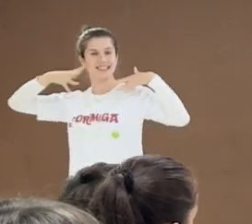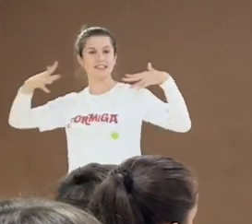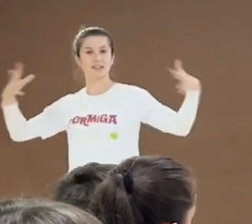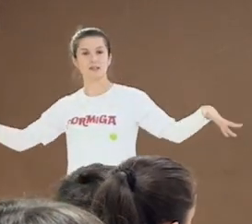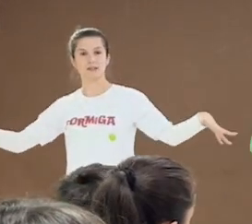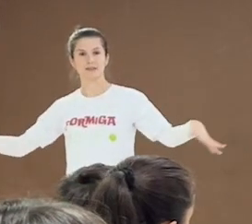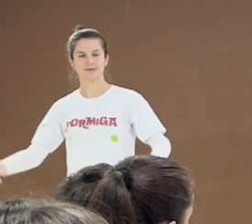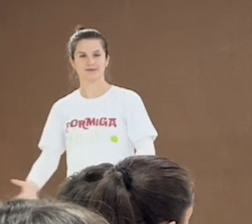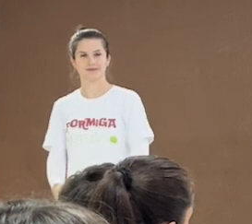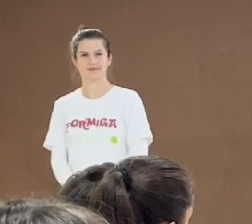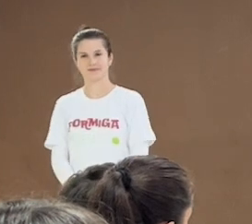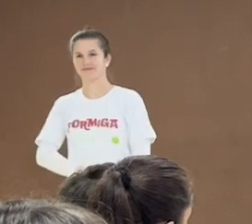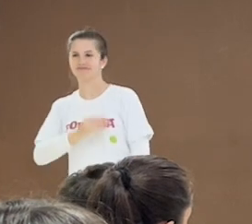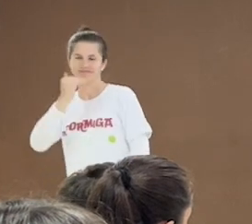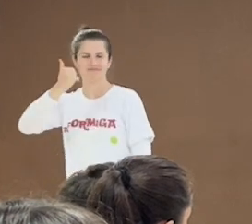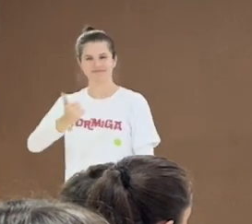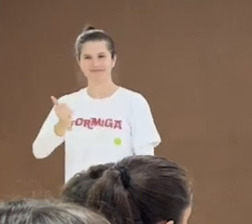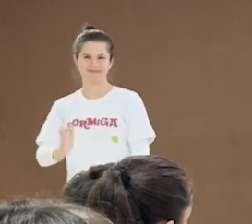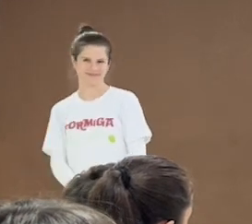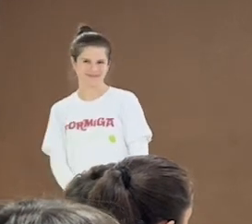não abusa. Ah, tá bom.